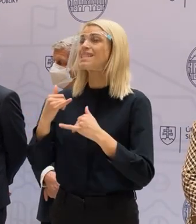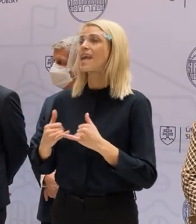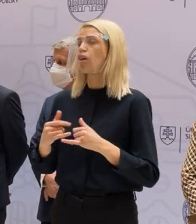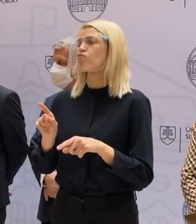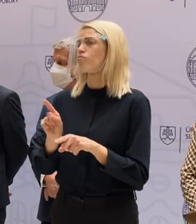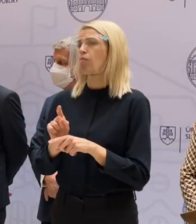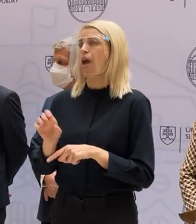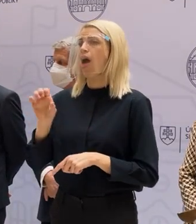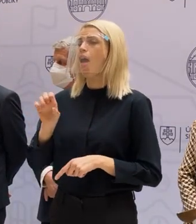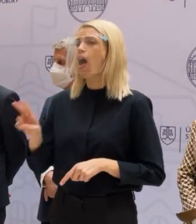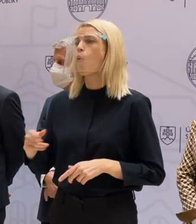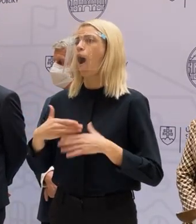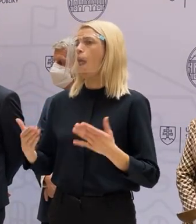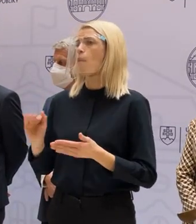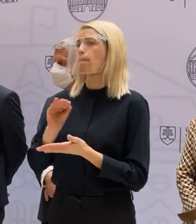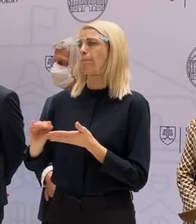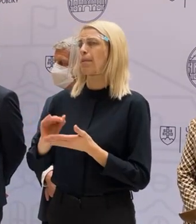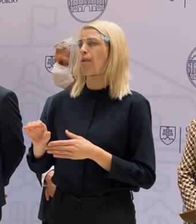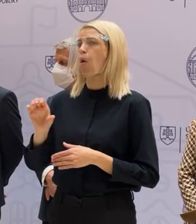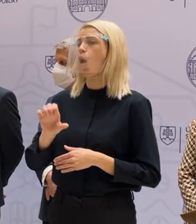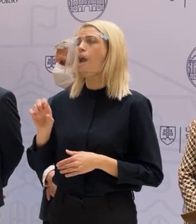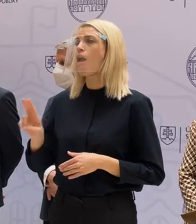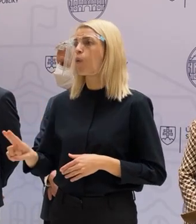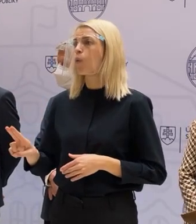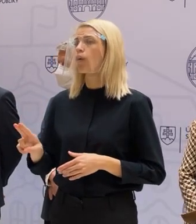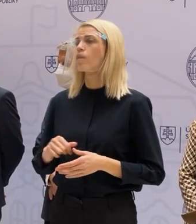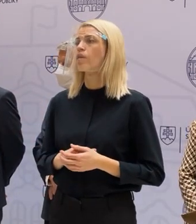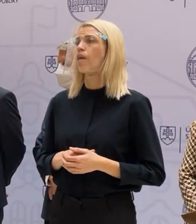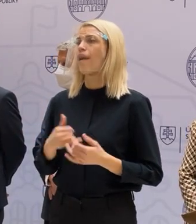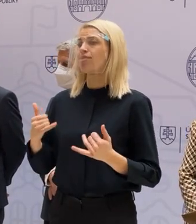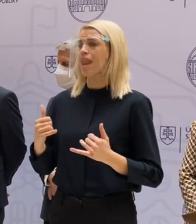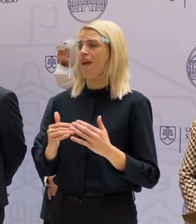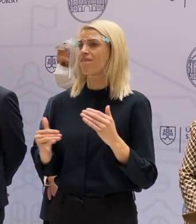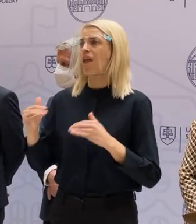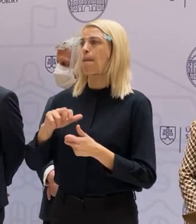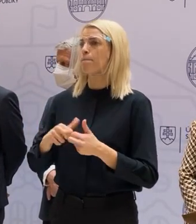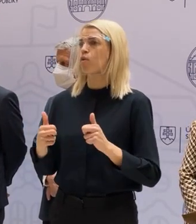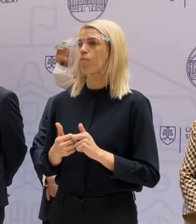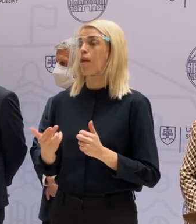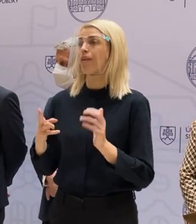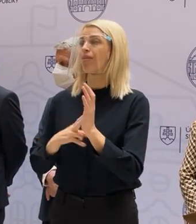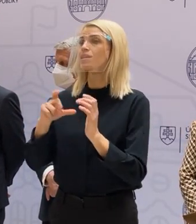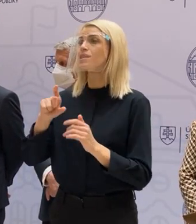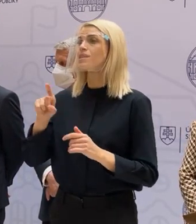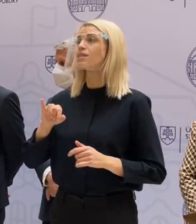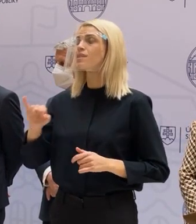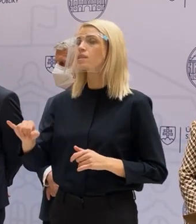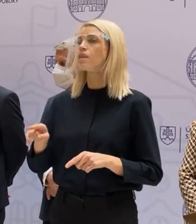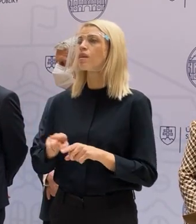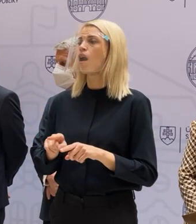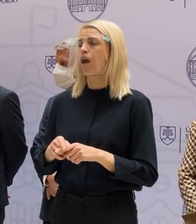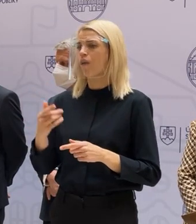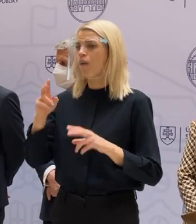EÚ alebo aj nie EÚ. Teraz opäť vypuklejší je problém, že im NCZD nevie sa dopracovať k uznaniu,